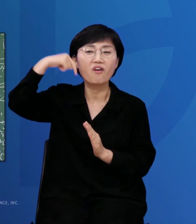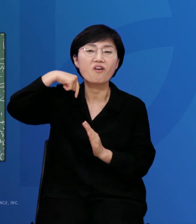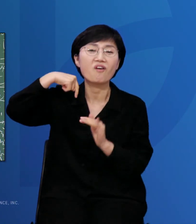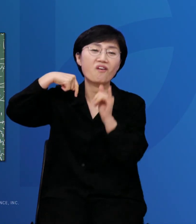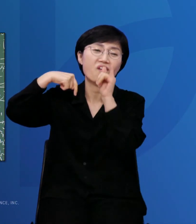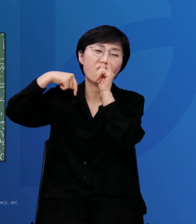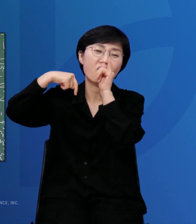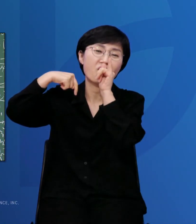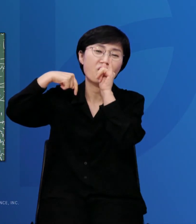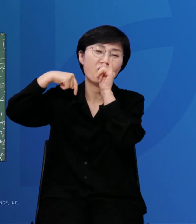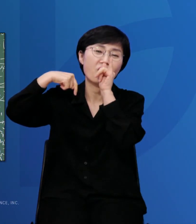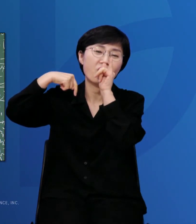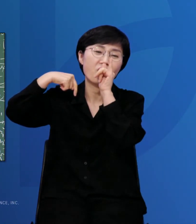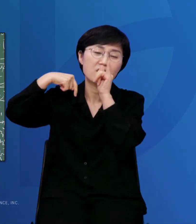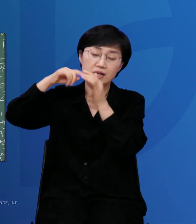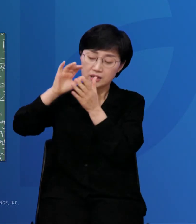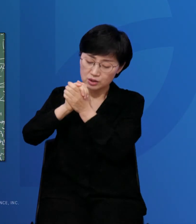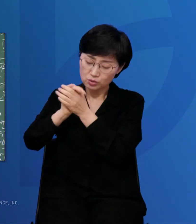찾아내 보세요.